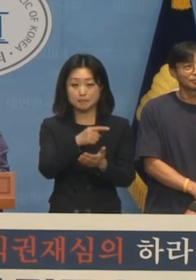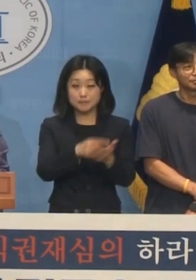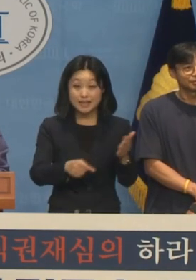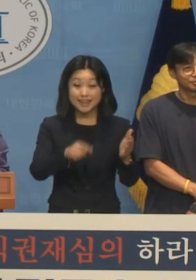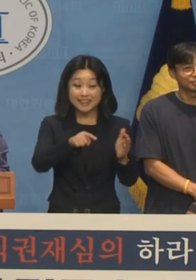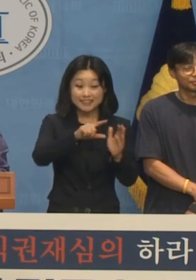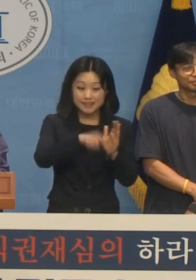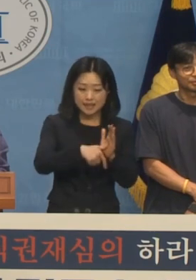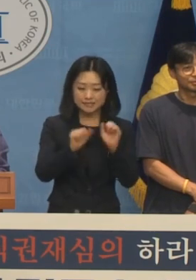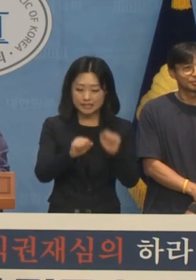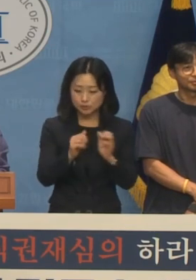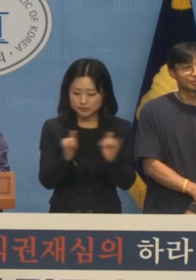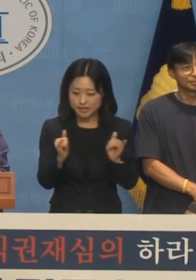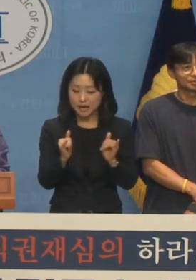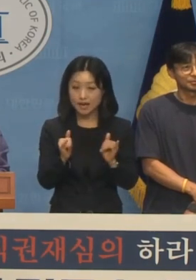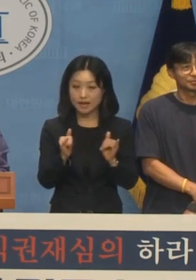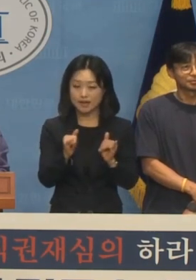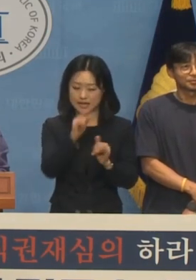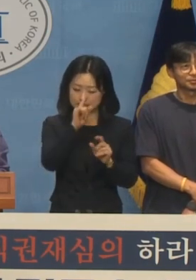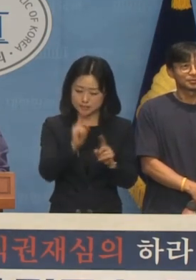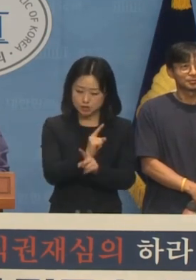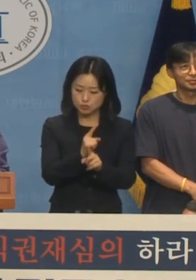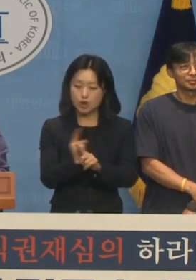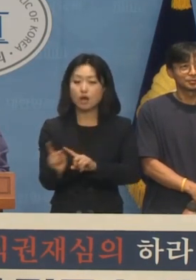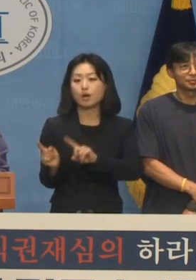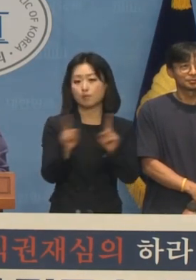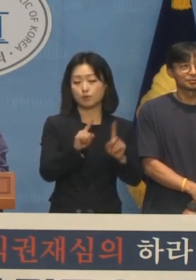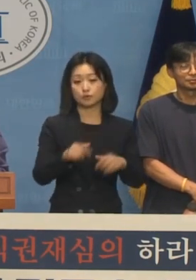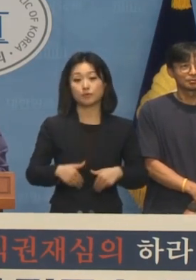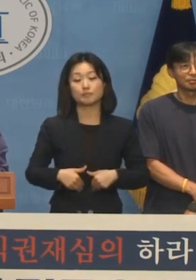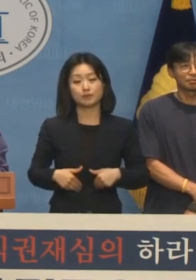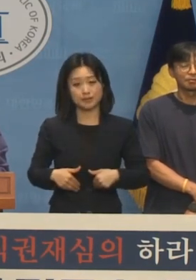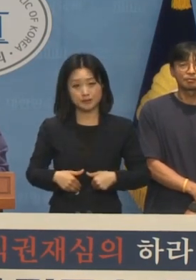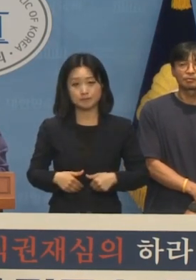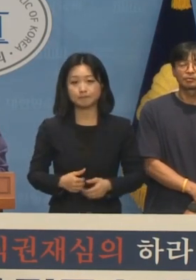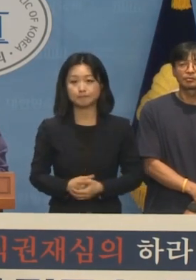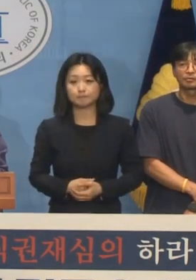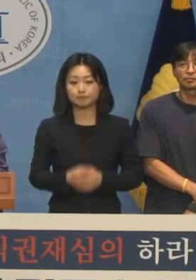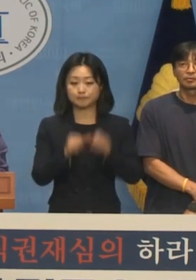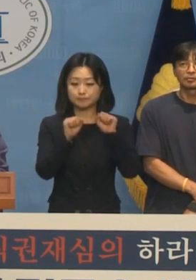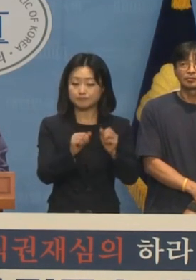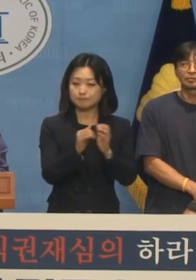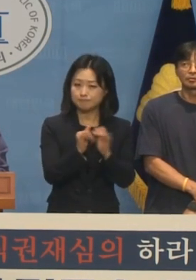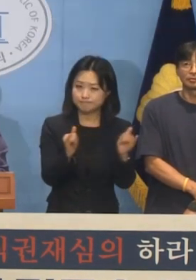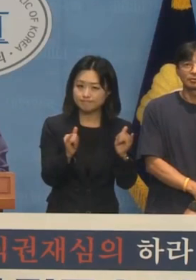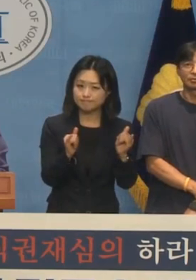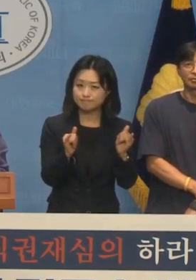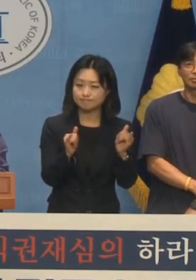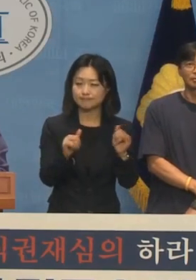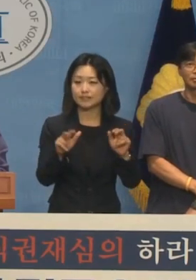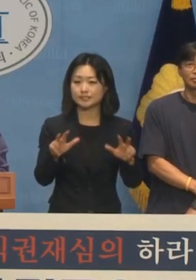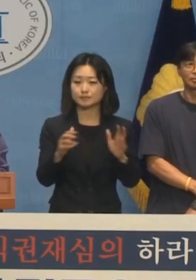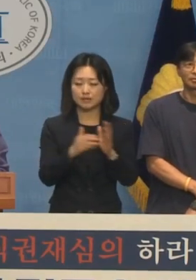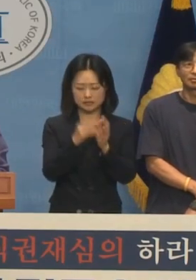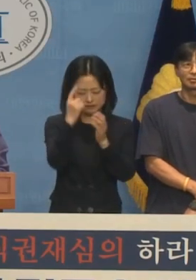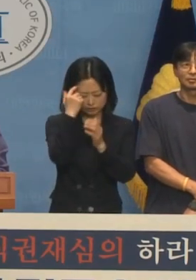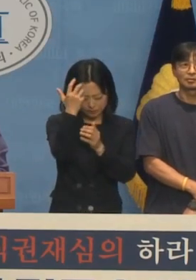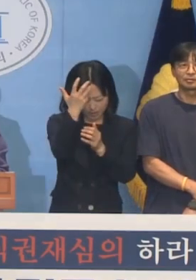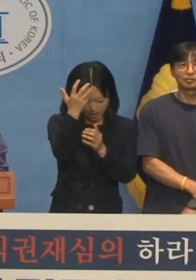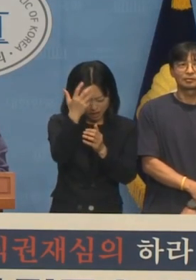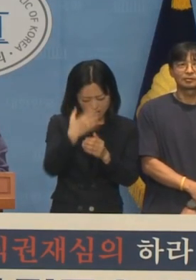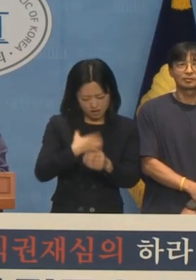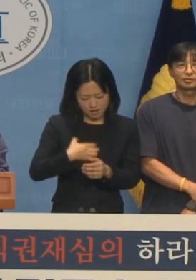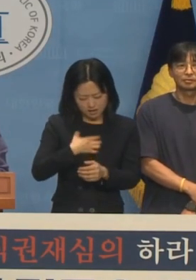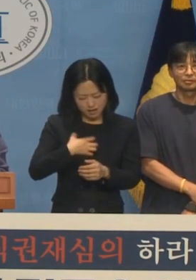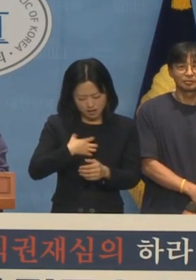생존자들의 치유와 회복도 그 중 하나입니다. 생존자들은 여전히 트라우마로